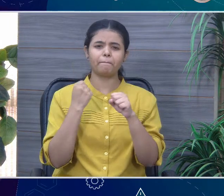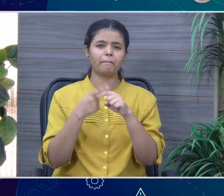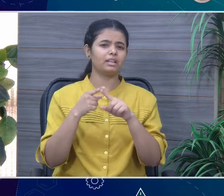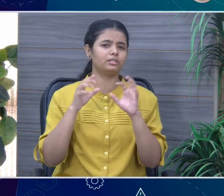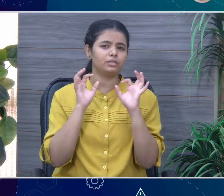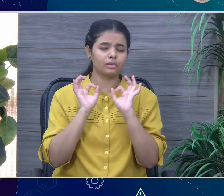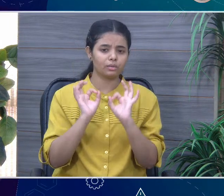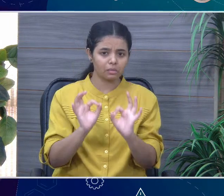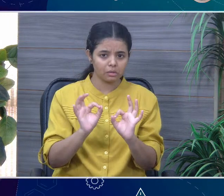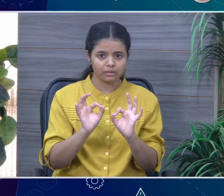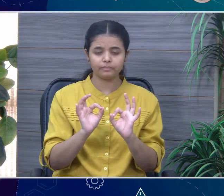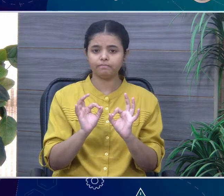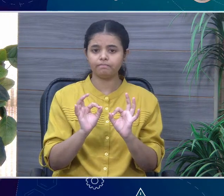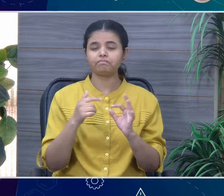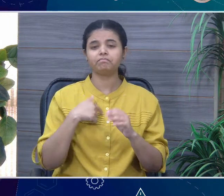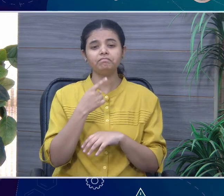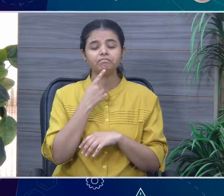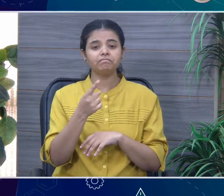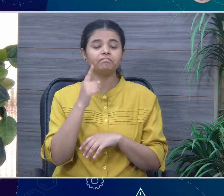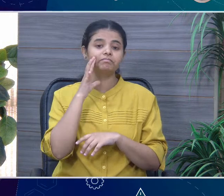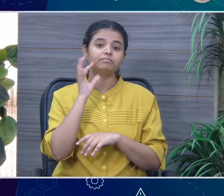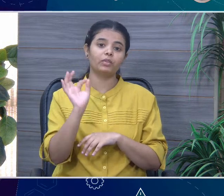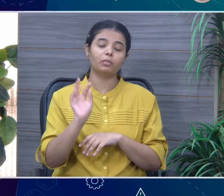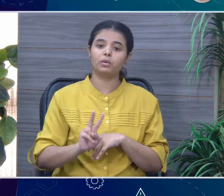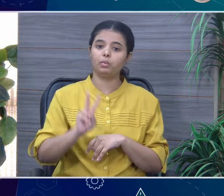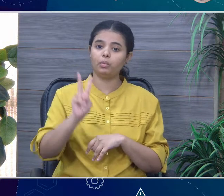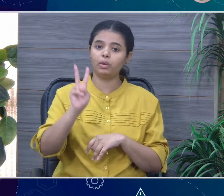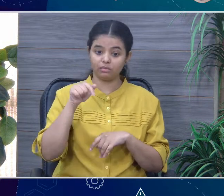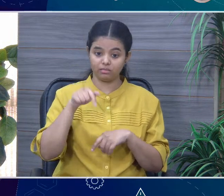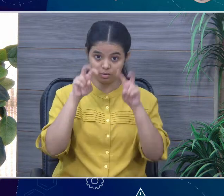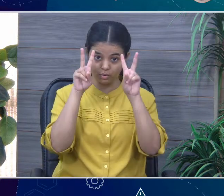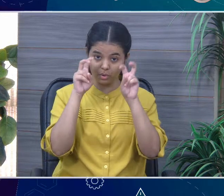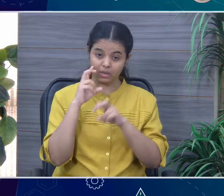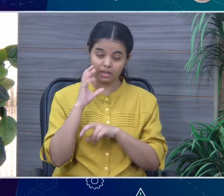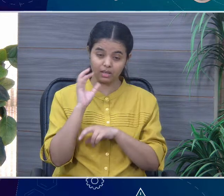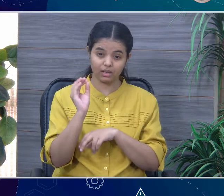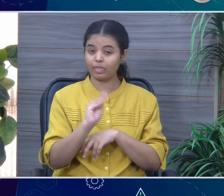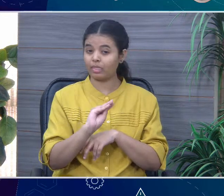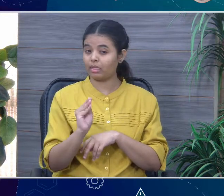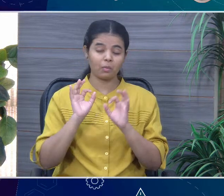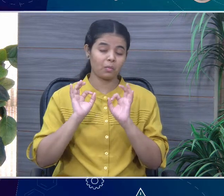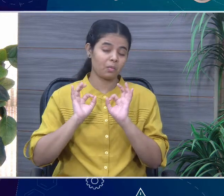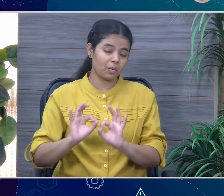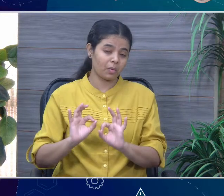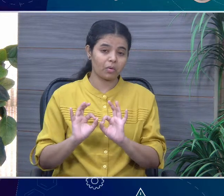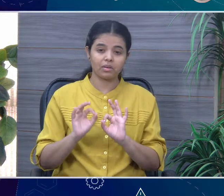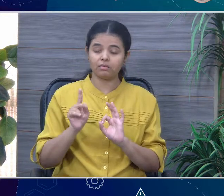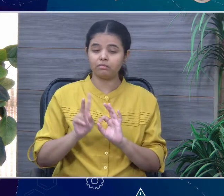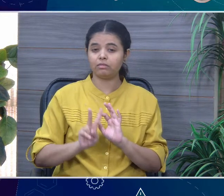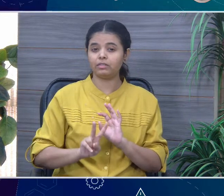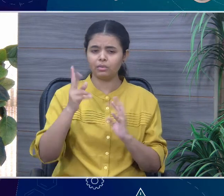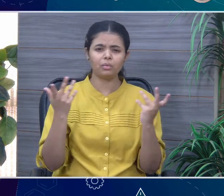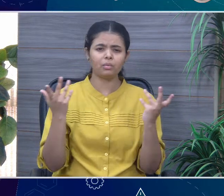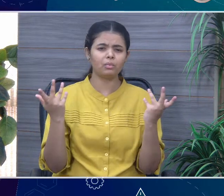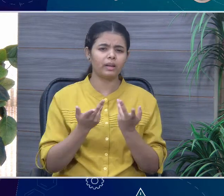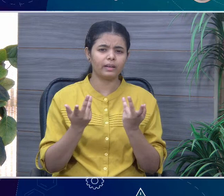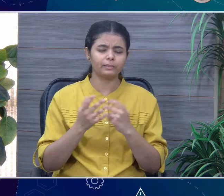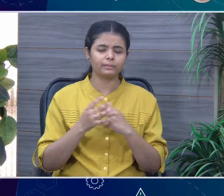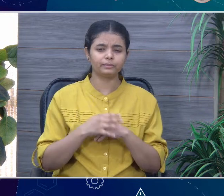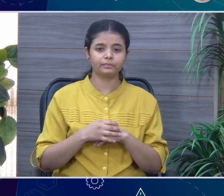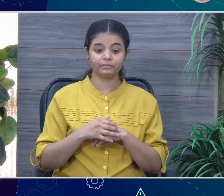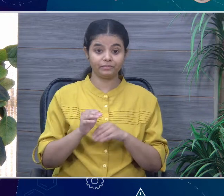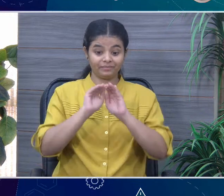ही मैं कहूँगी important मुद्दा है ये. It's a very important theme because it's connected to